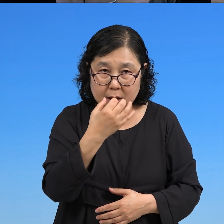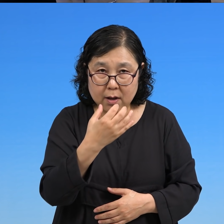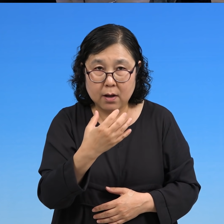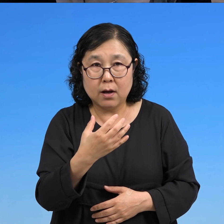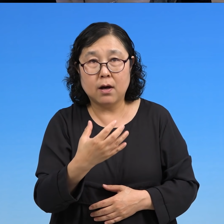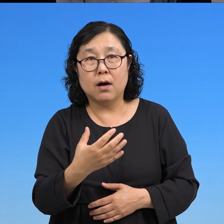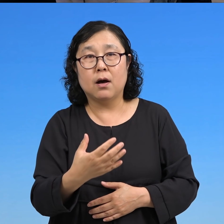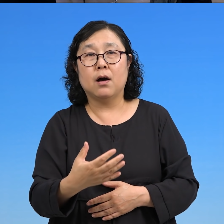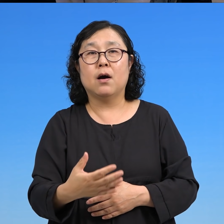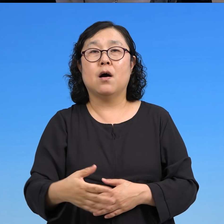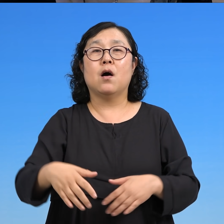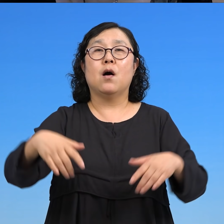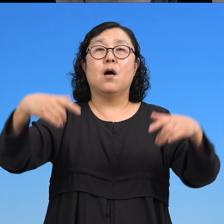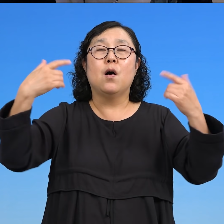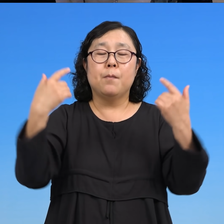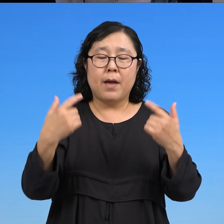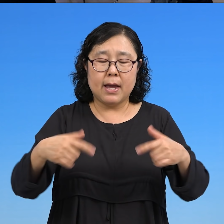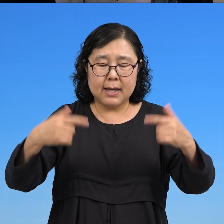지치고